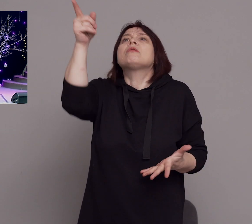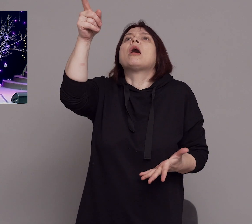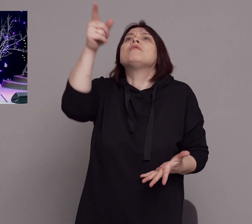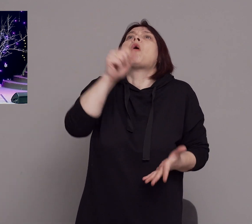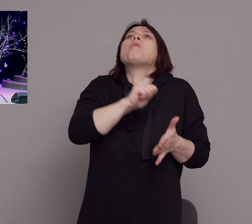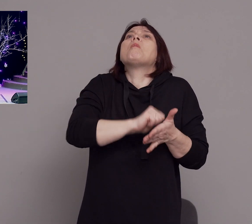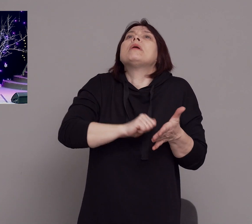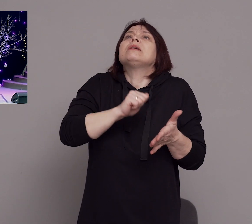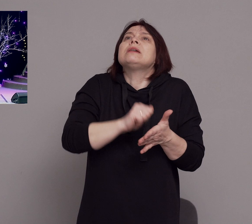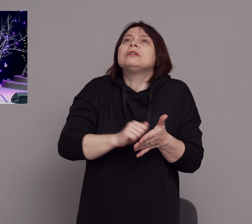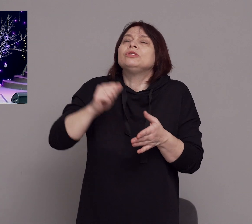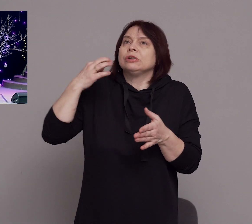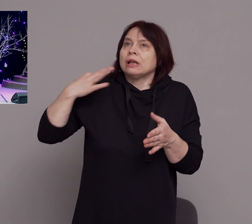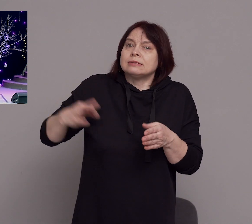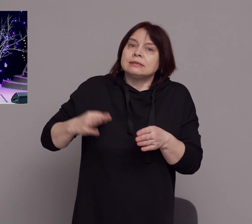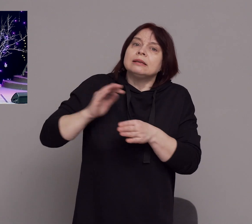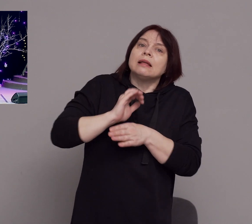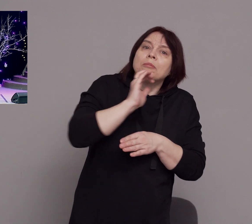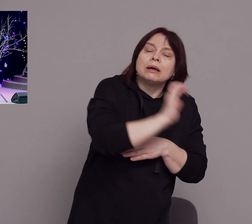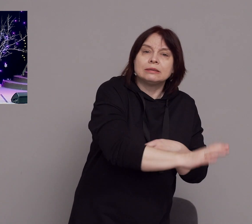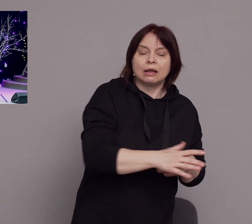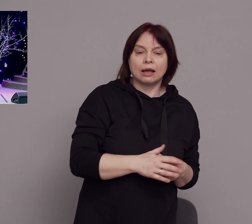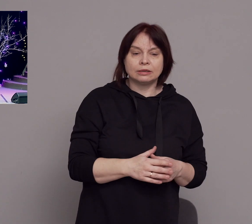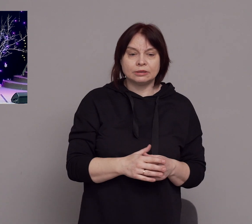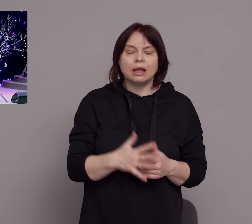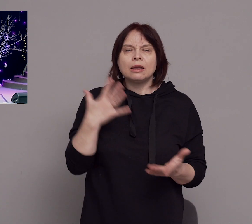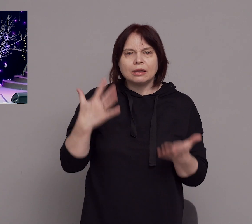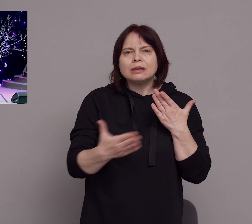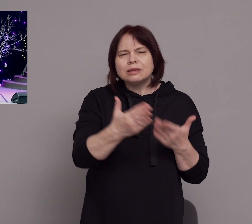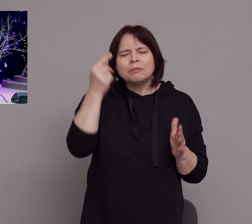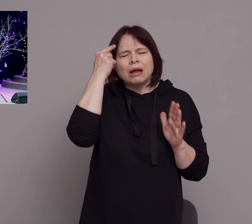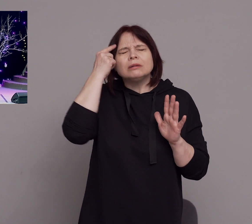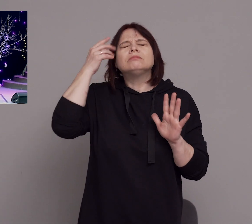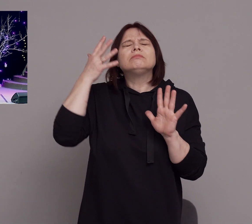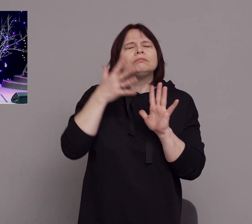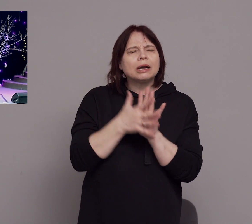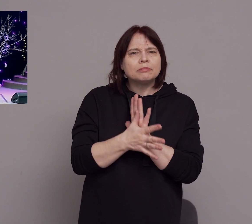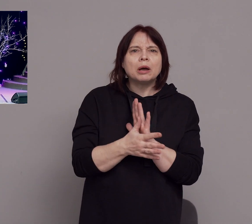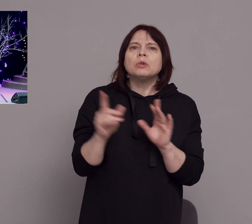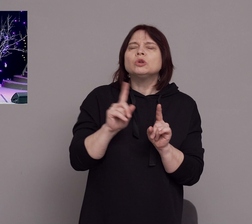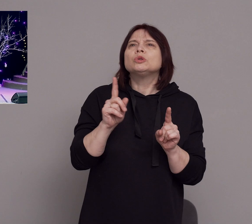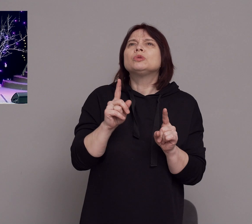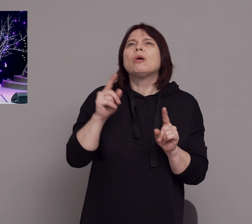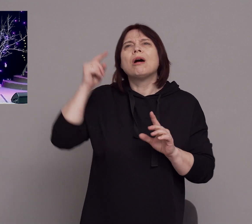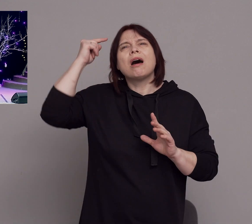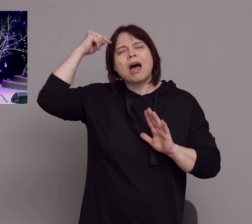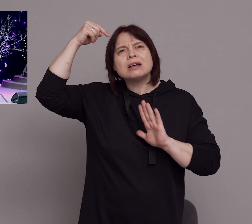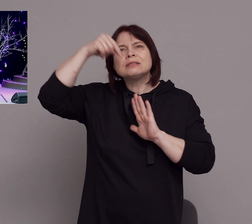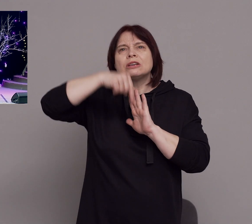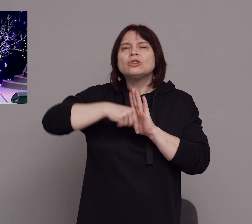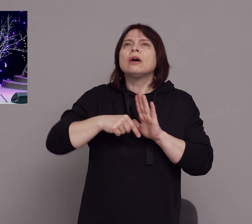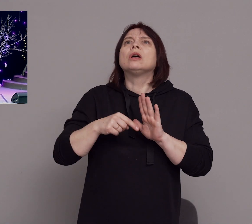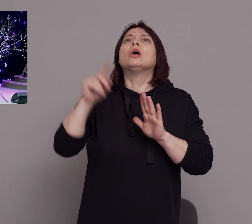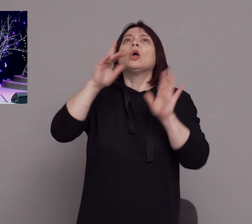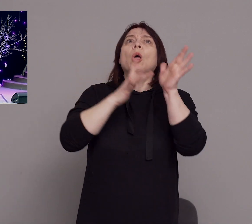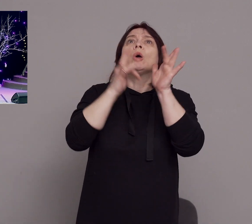верю, что если мы поймем, что происходило, что означало для Бога воплотиться,